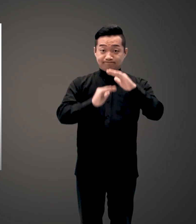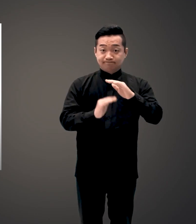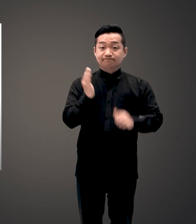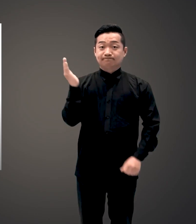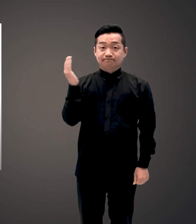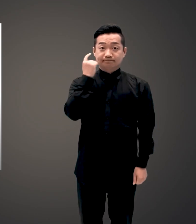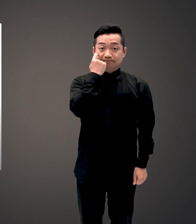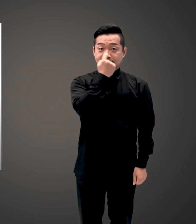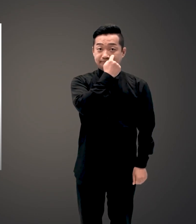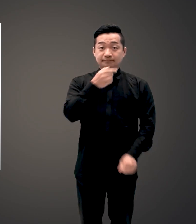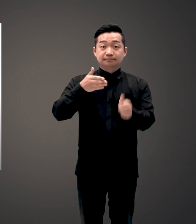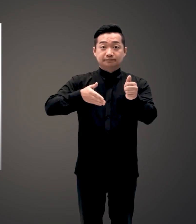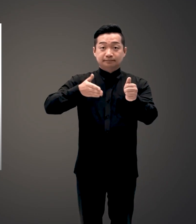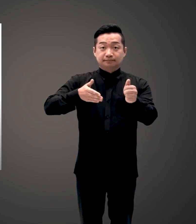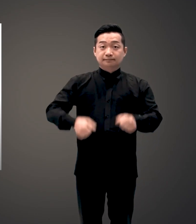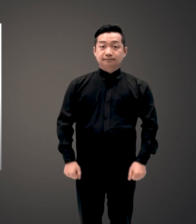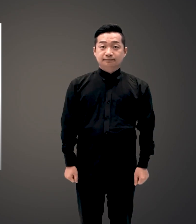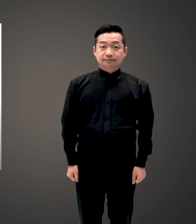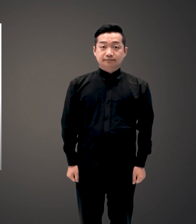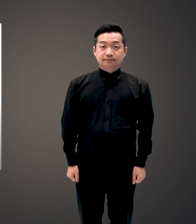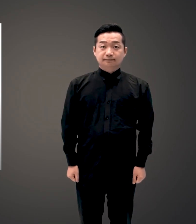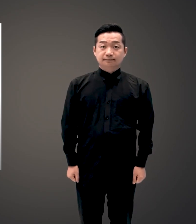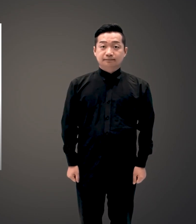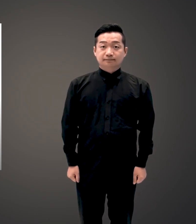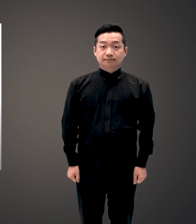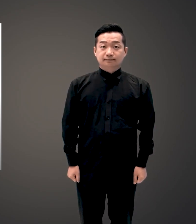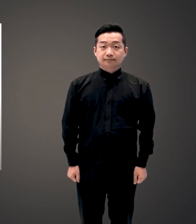꿈과 삶의 밸런스에 관한 6개의 이야기.